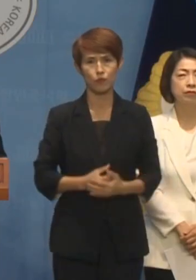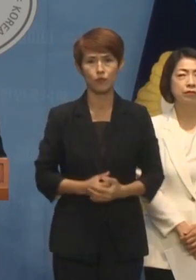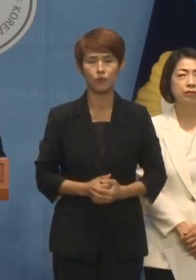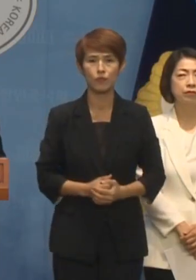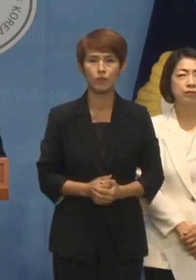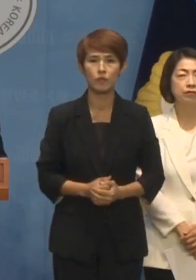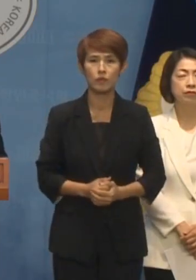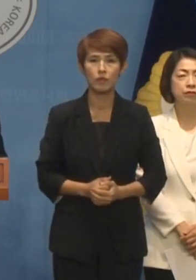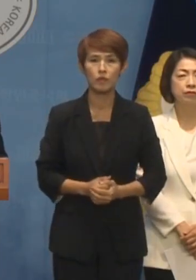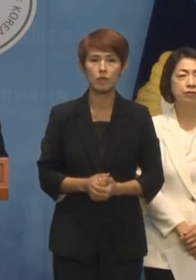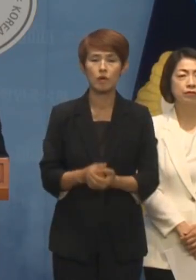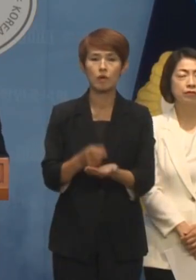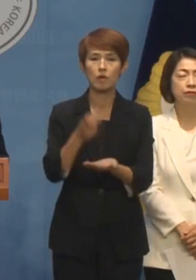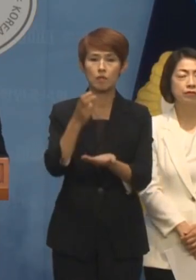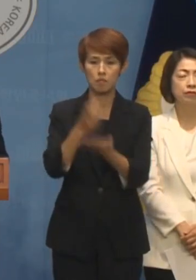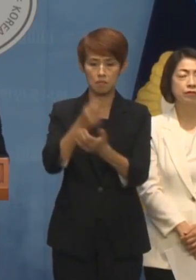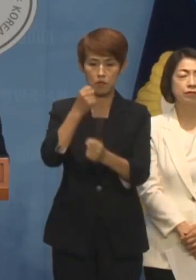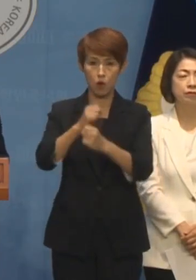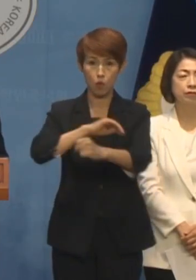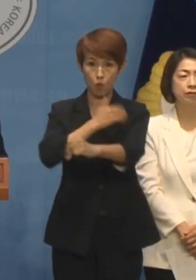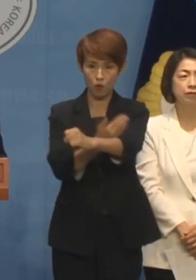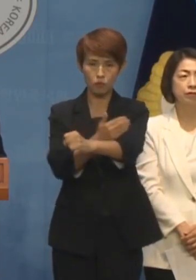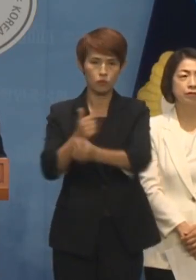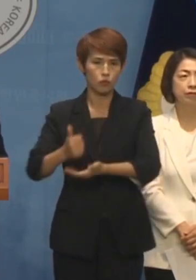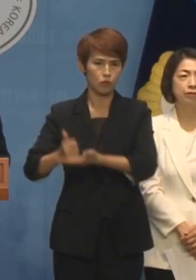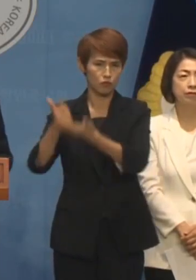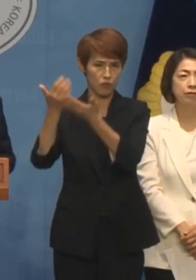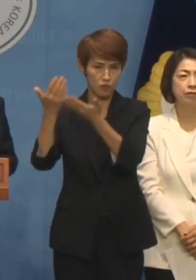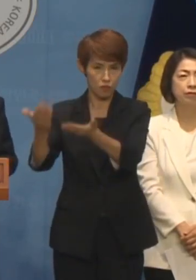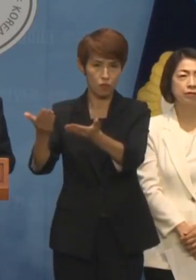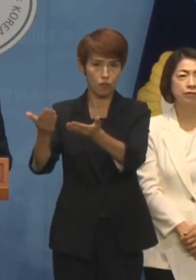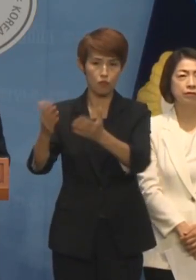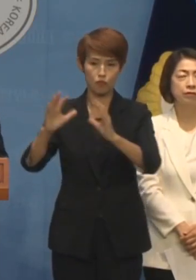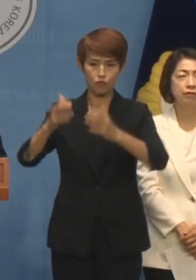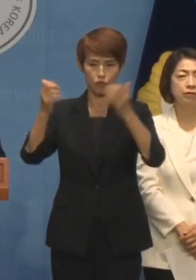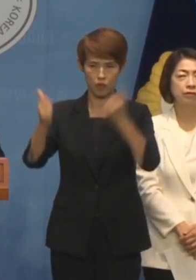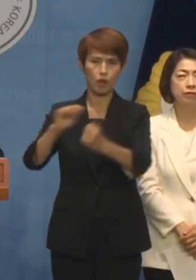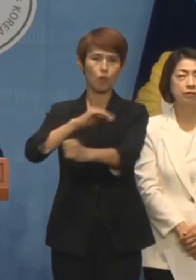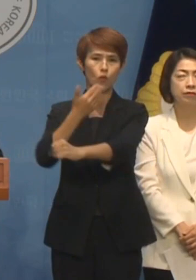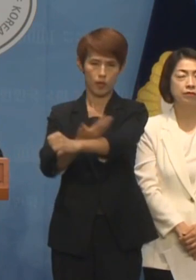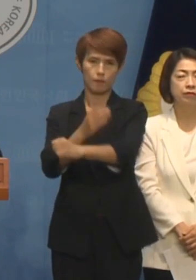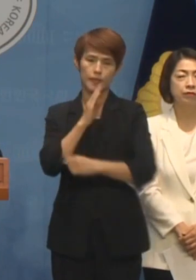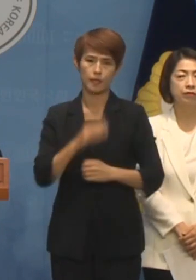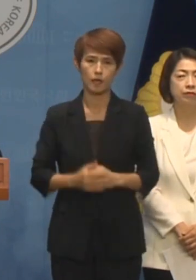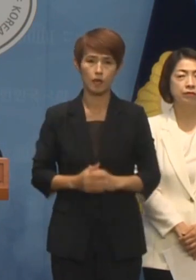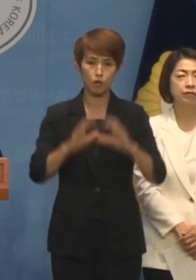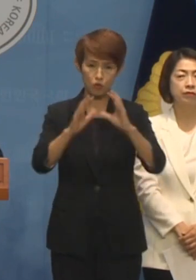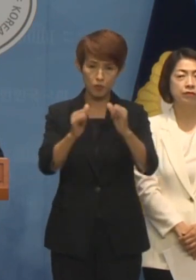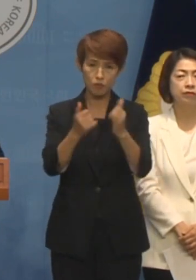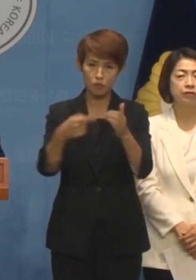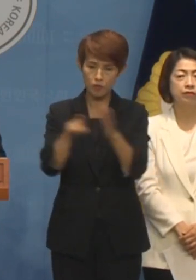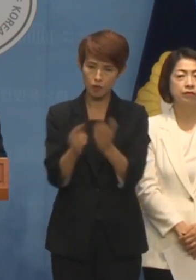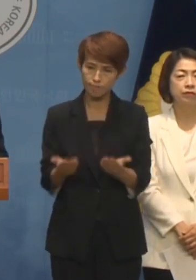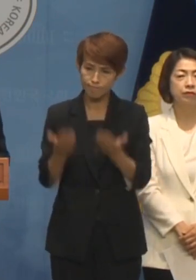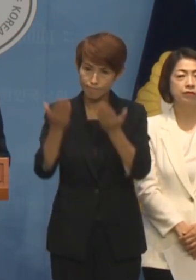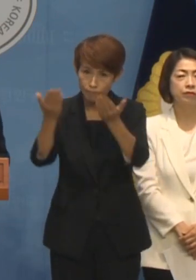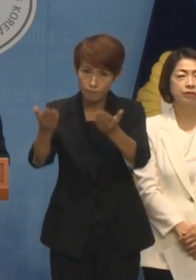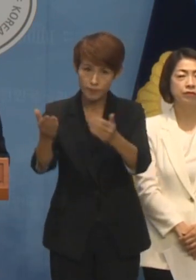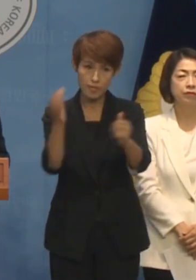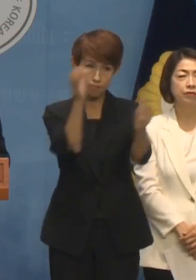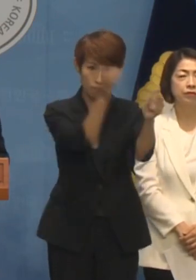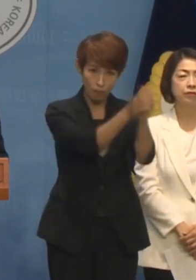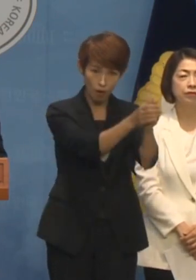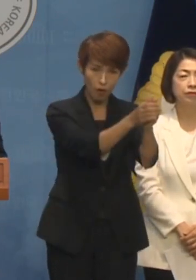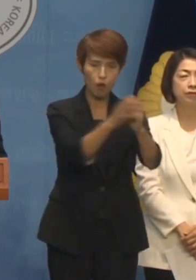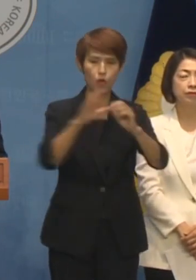그것은 입법권을 존중하는 또 입법권의 고유 권한이기도 합니다. 국민에게 봉사하는 주요 직책을